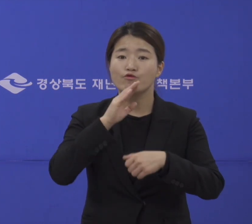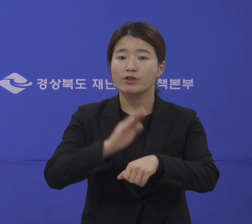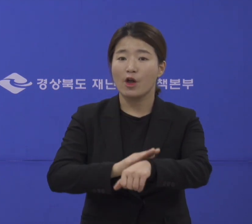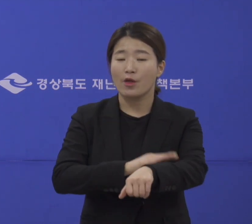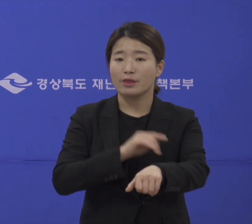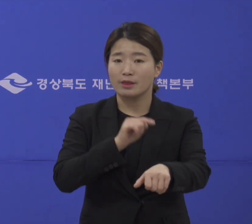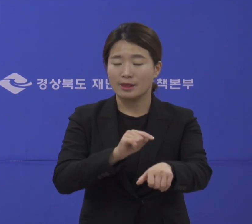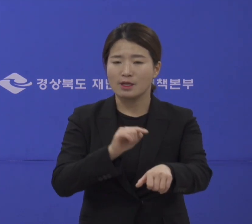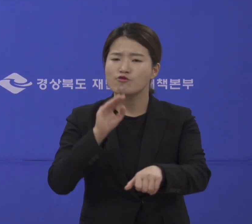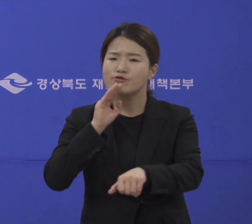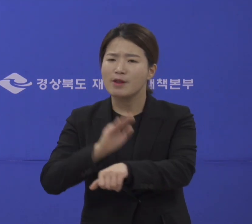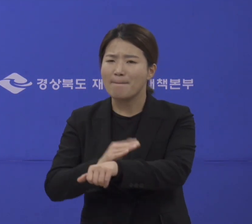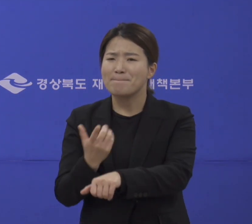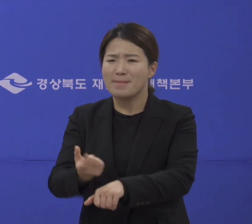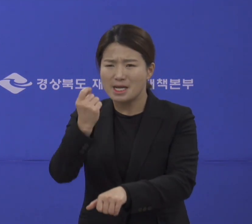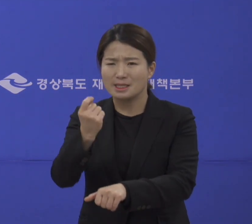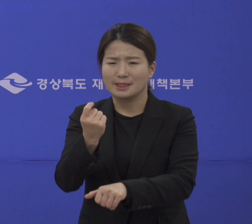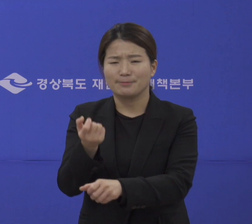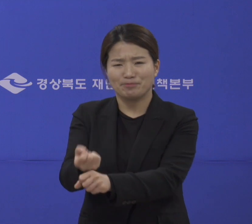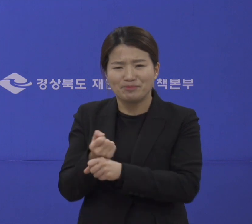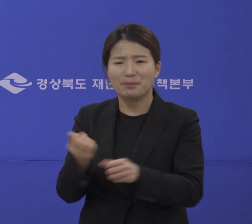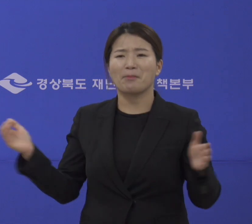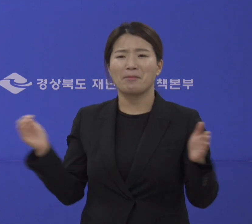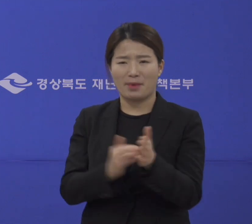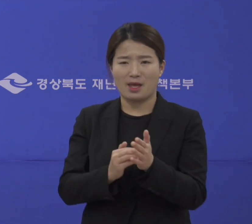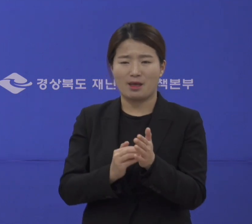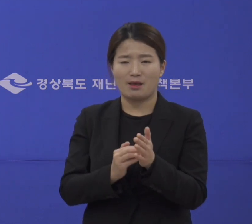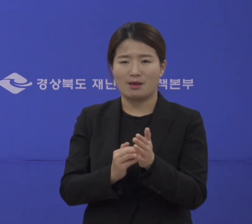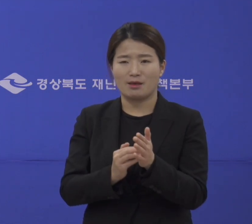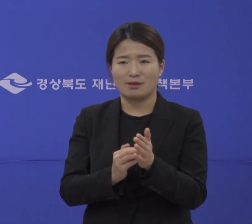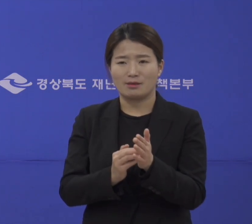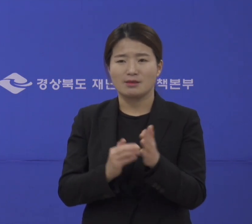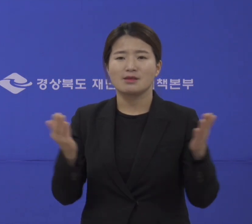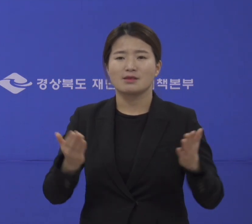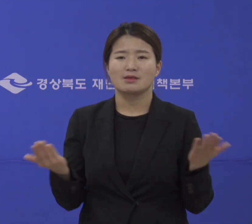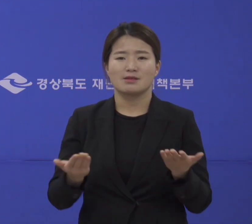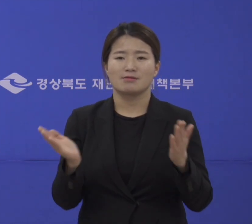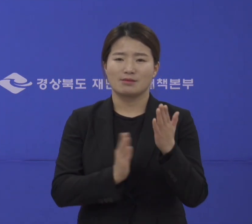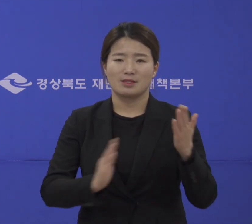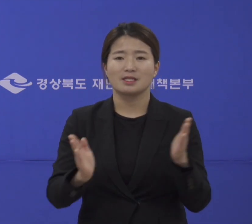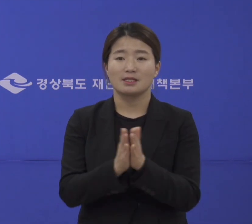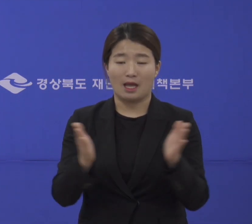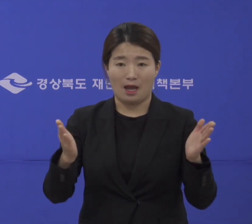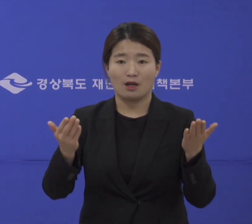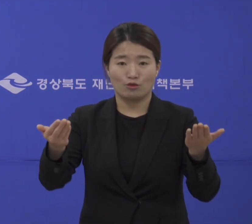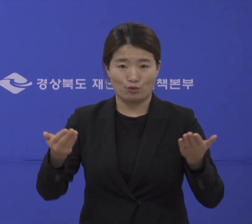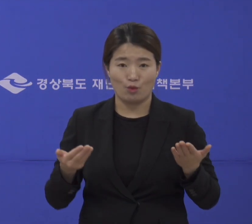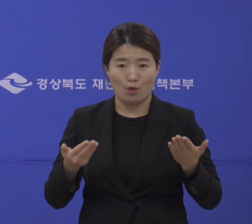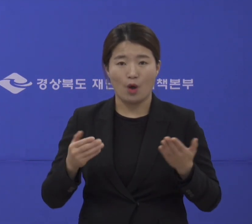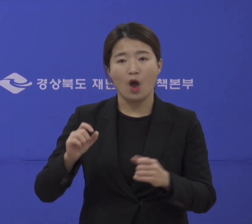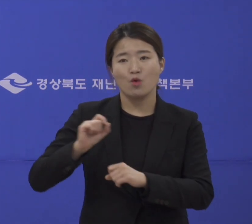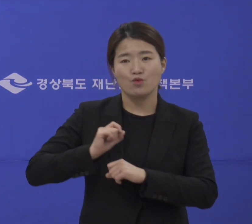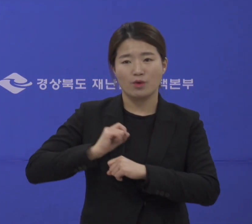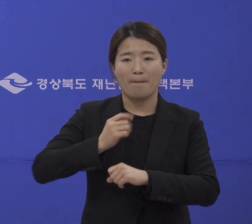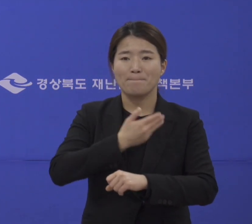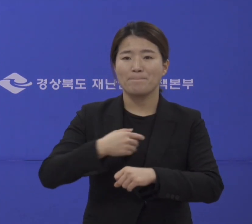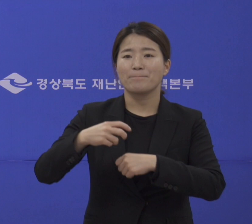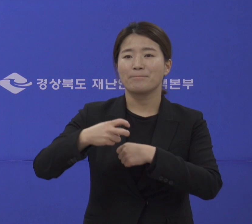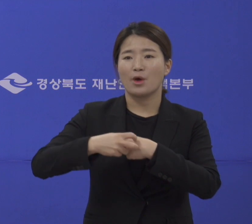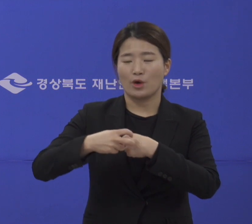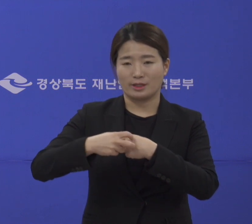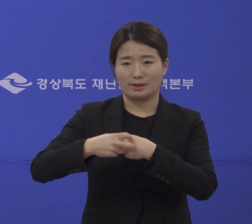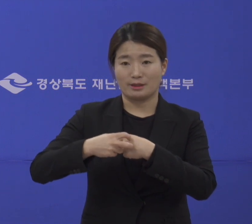군사훈련기까지 단축하고 보내주셨습니다. 어제 공보위 150명 이어서 군의관까지 또 왔기